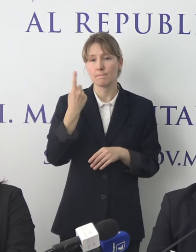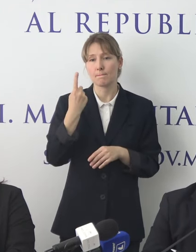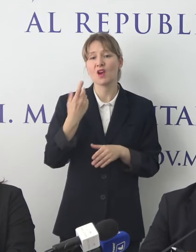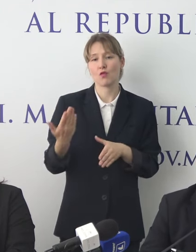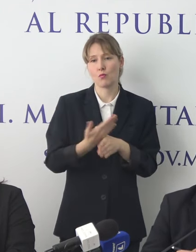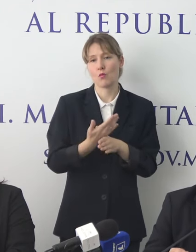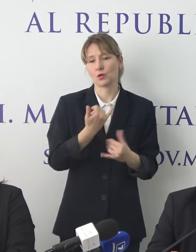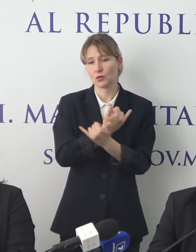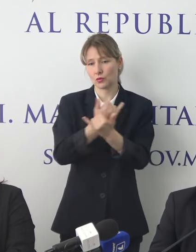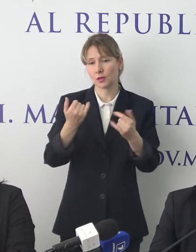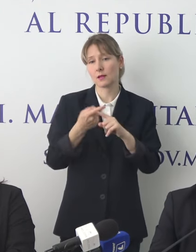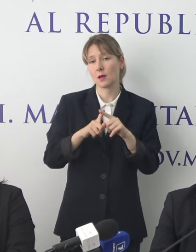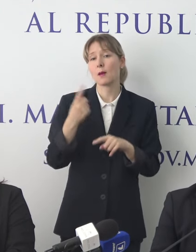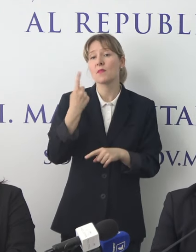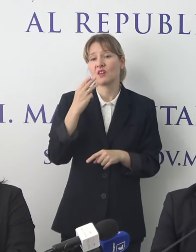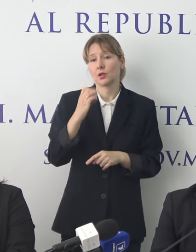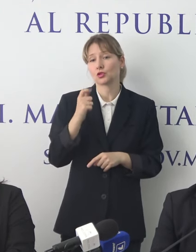reformei Restart în ceea ce privește